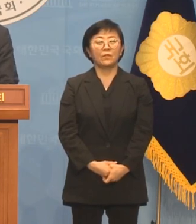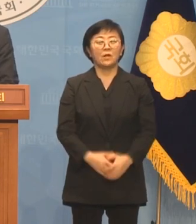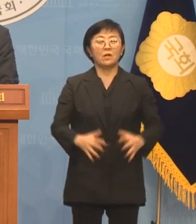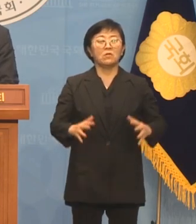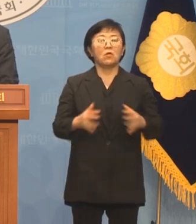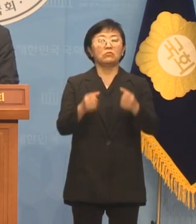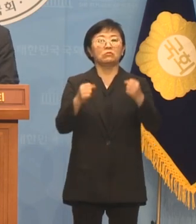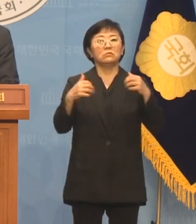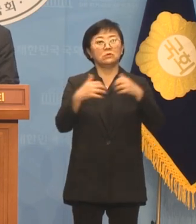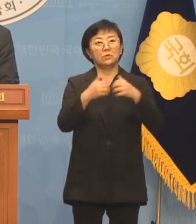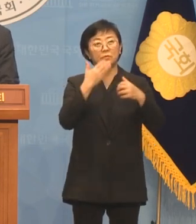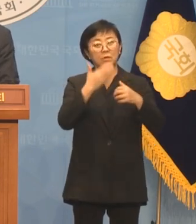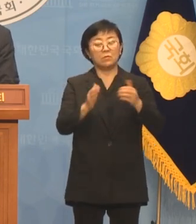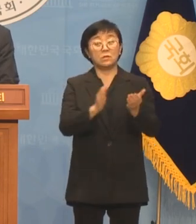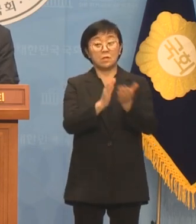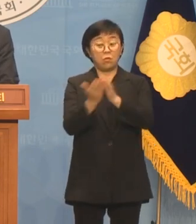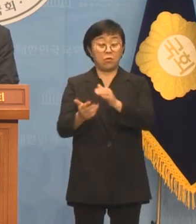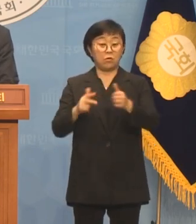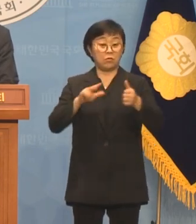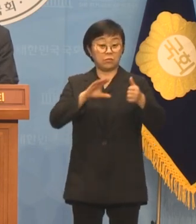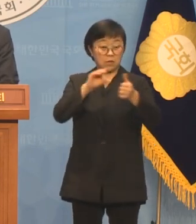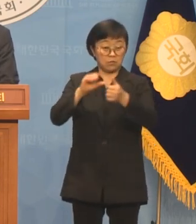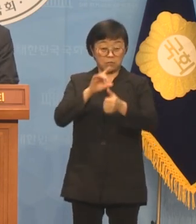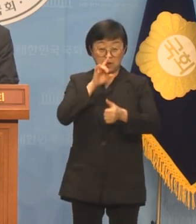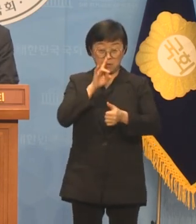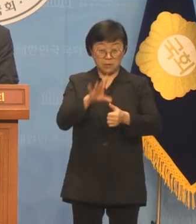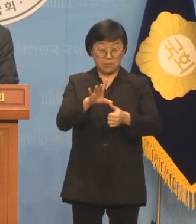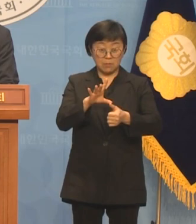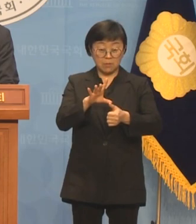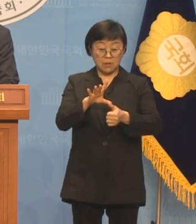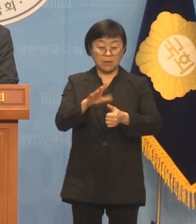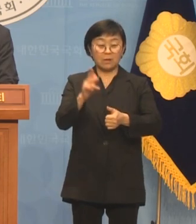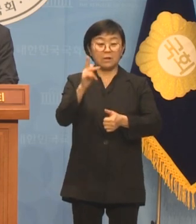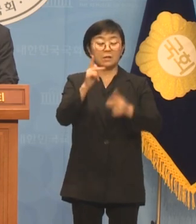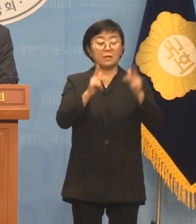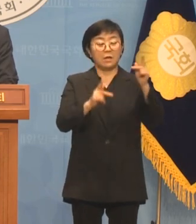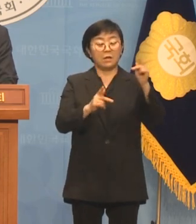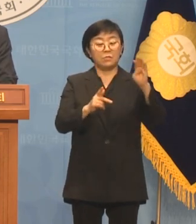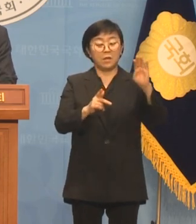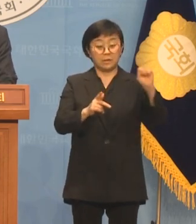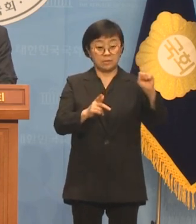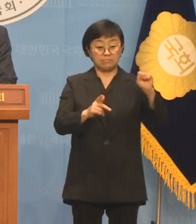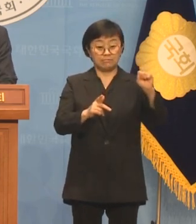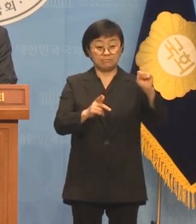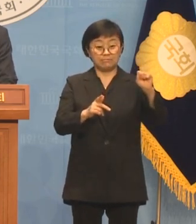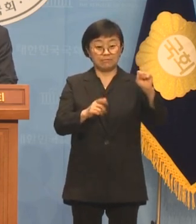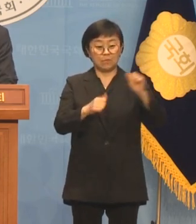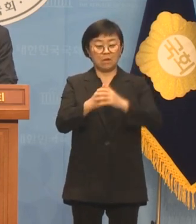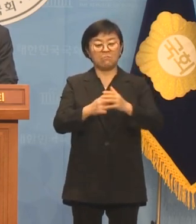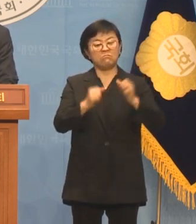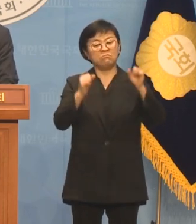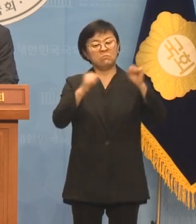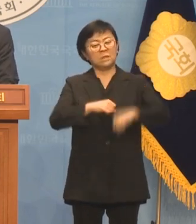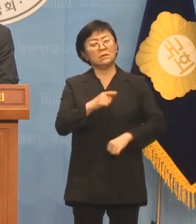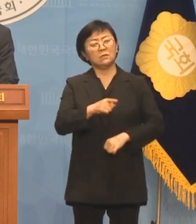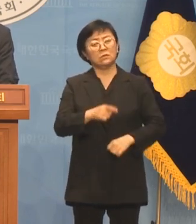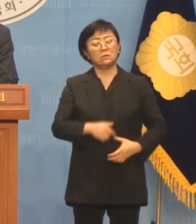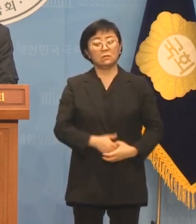건국전쟁은 되고 세월호 다큐는 안 된다는 KBS 어쩌다 이렇게 망가졌습니까?